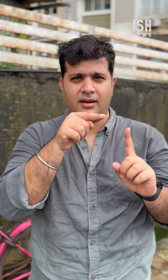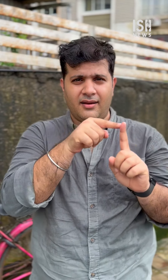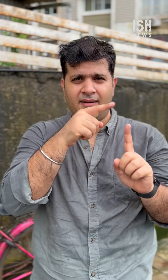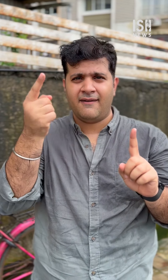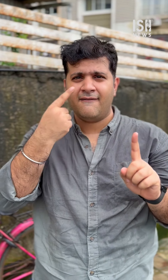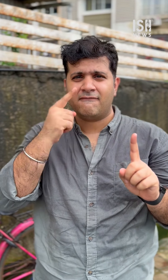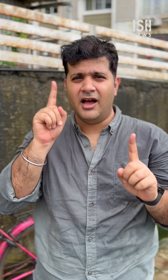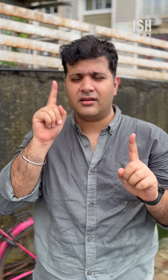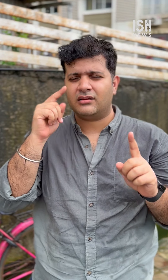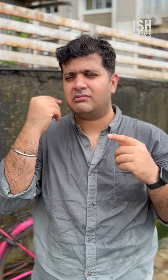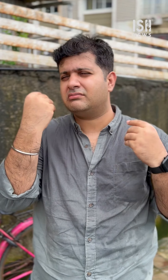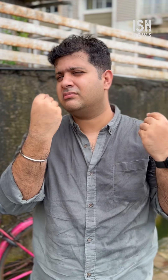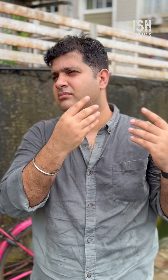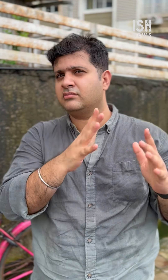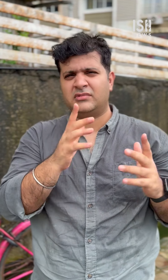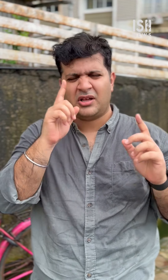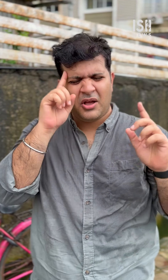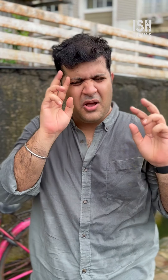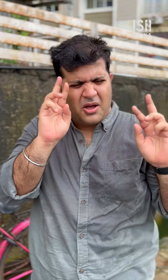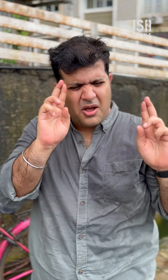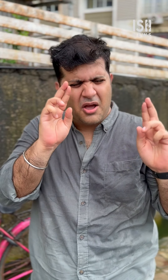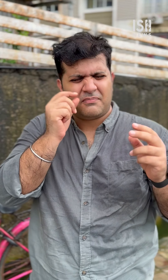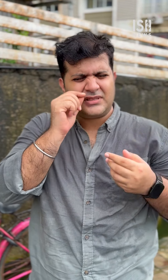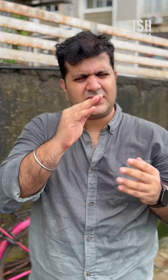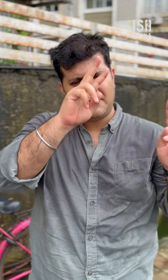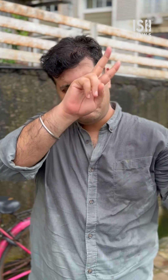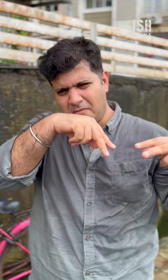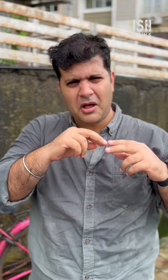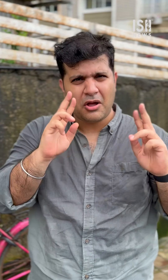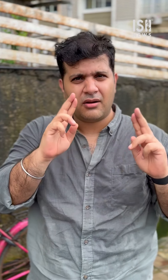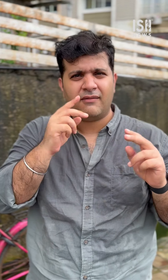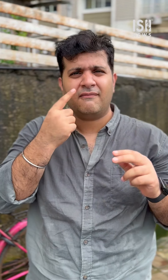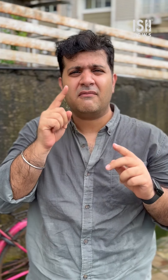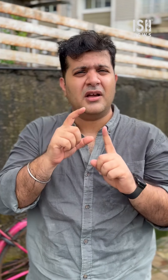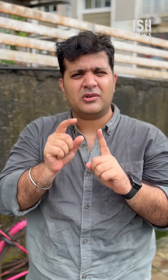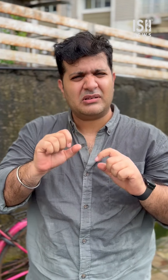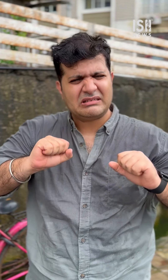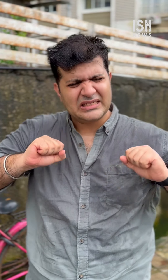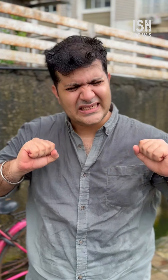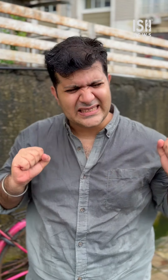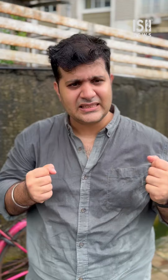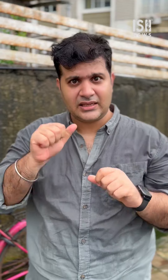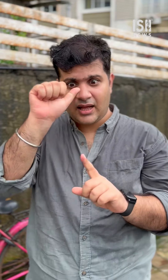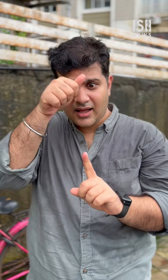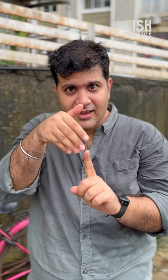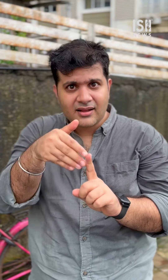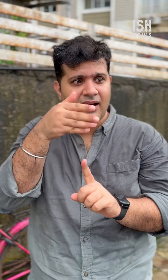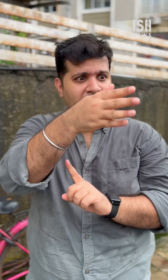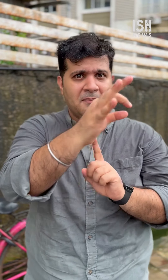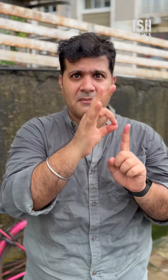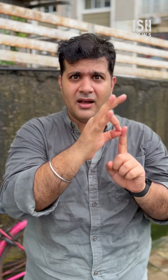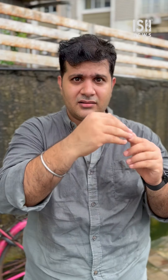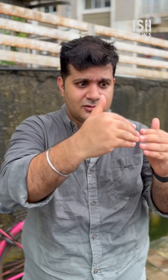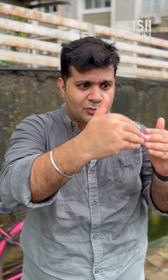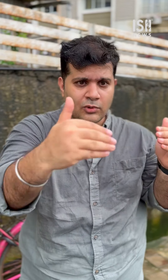और उसके पापा हार नहीं मानते, उसे वापस लाने की कोशिश करते हैं। इंडिया पाकिस्तान बॉर्डर क्रॉस करना आसान नहीं है,